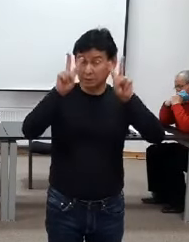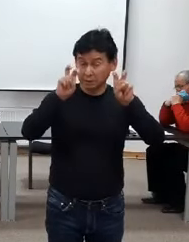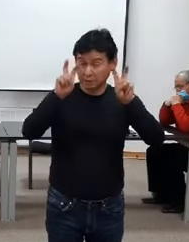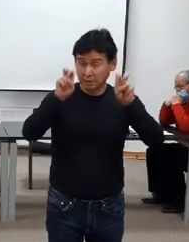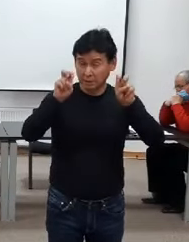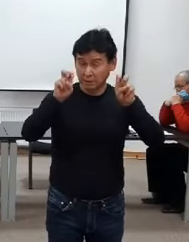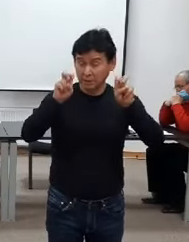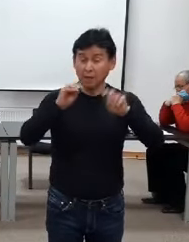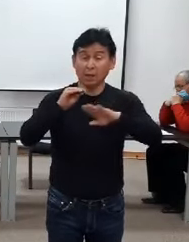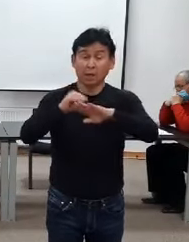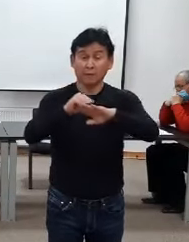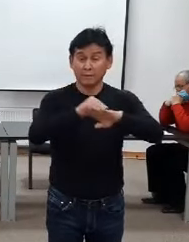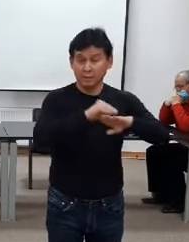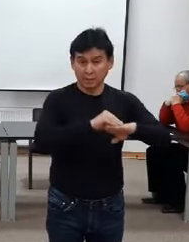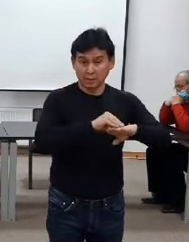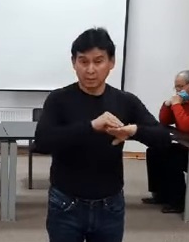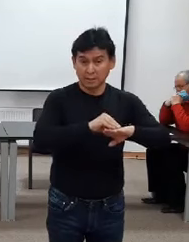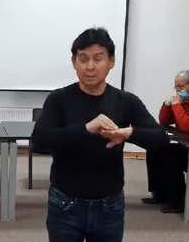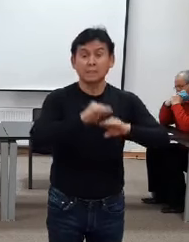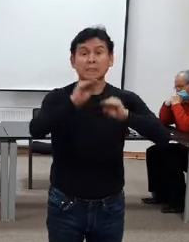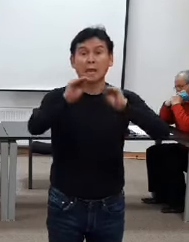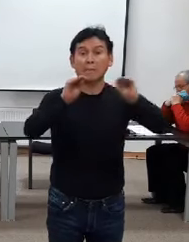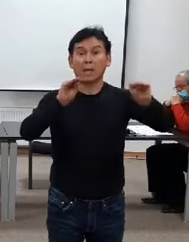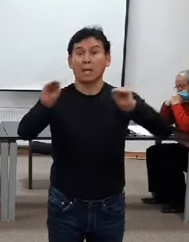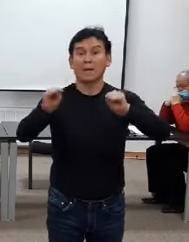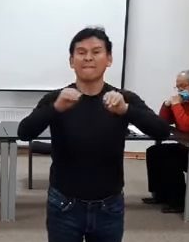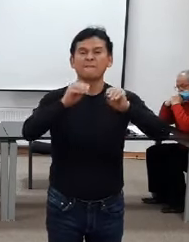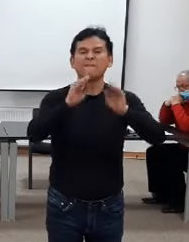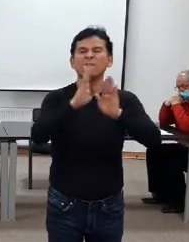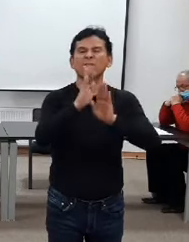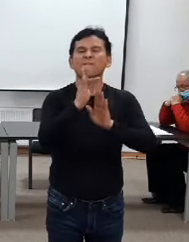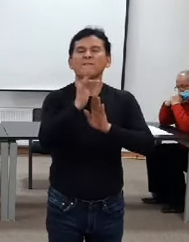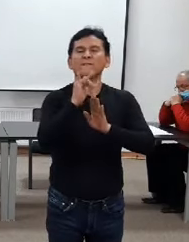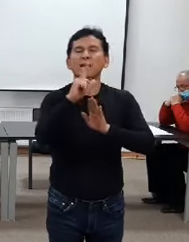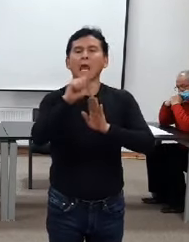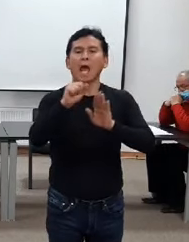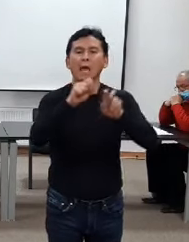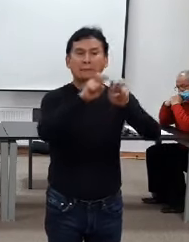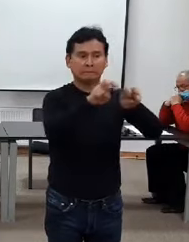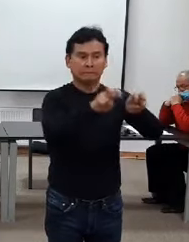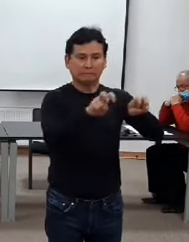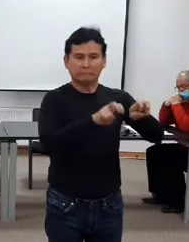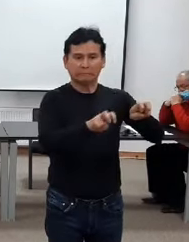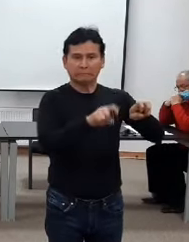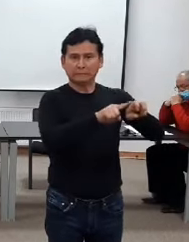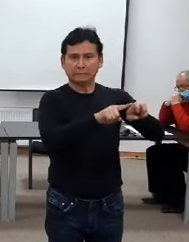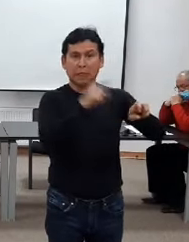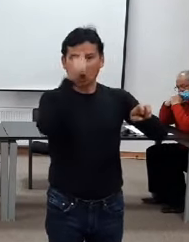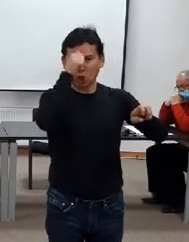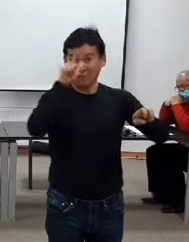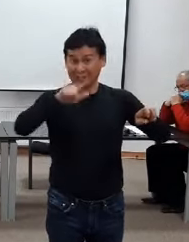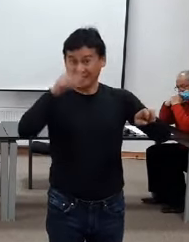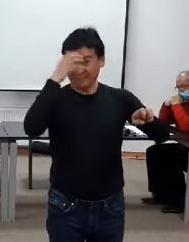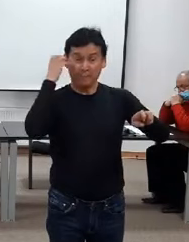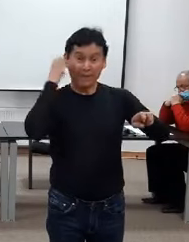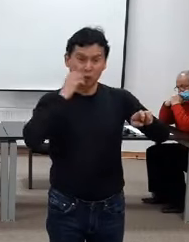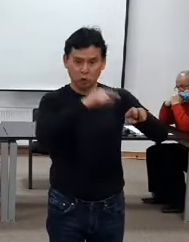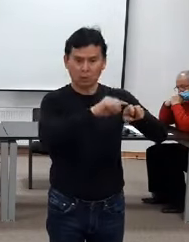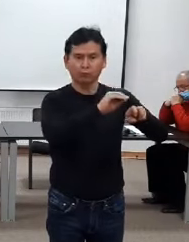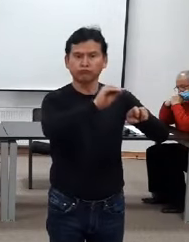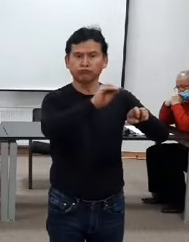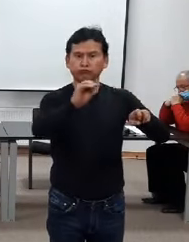realizar de llamar a estas filas de interés de estos pasajeros que arribaron el domingo 17 de mayo. Más